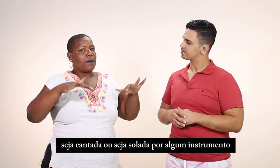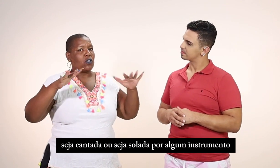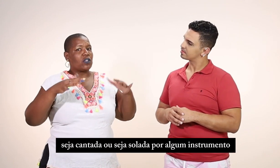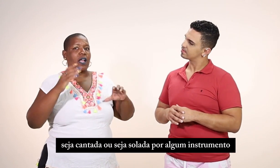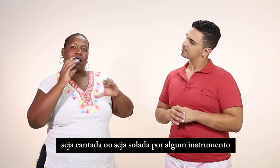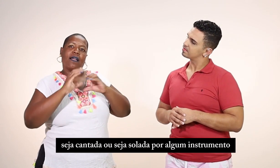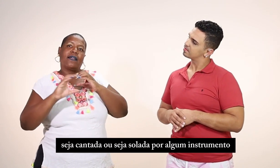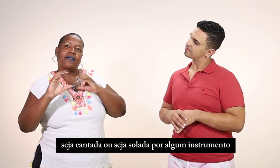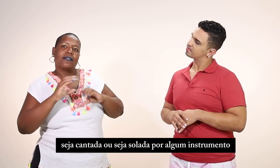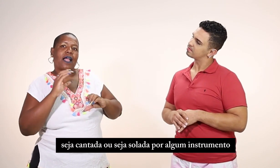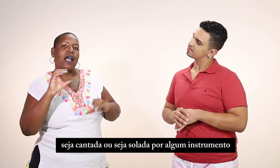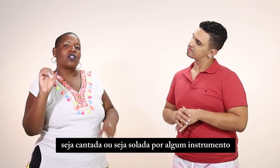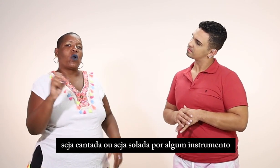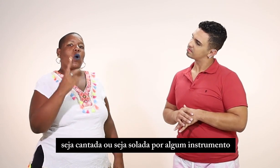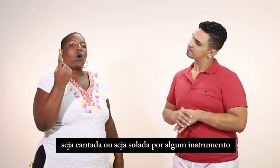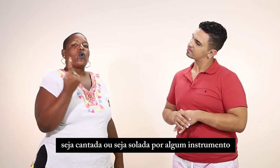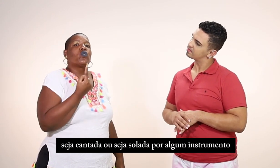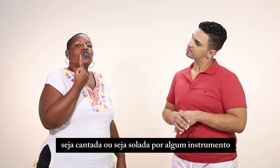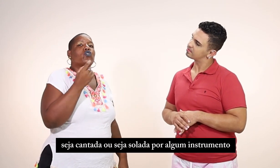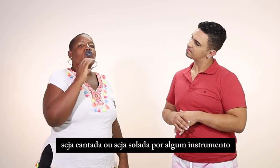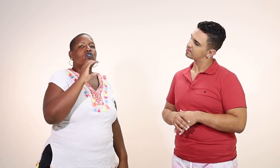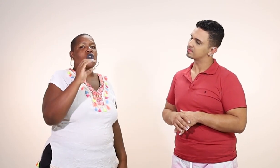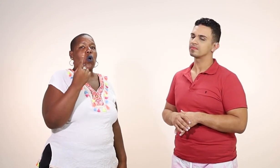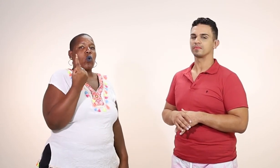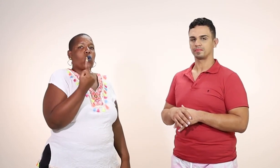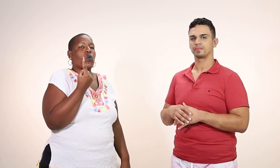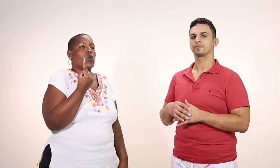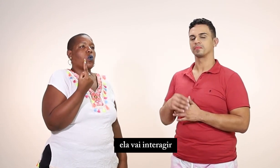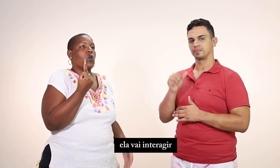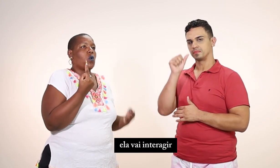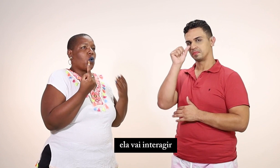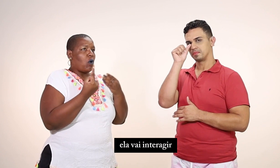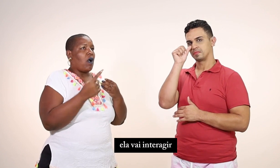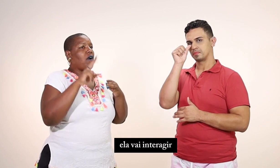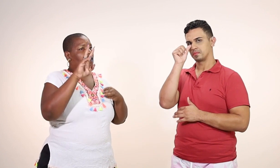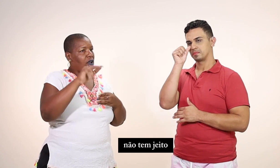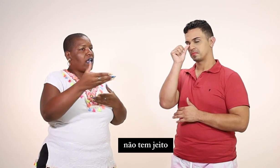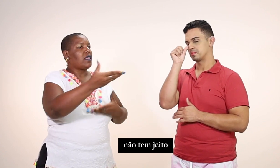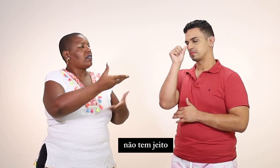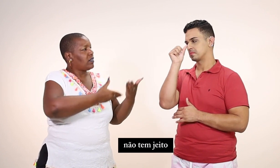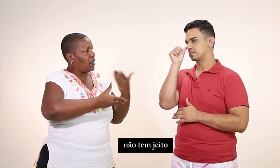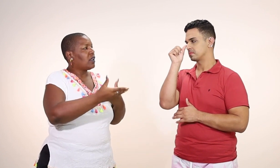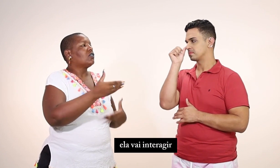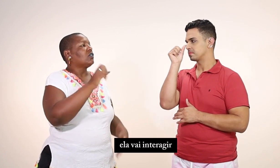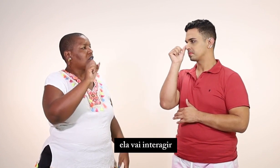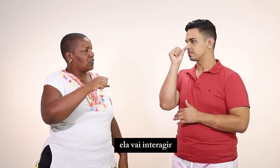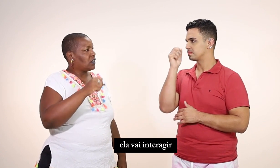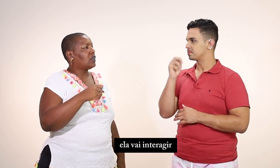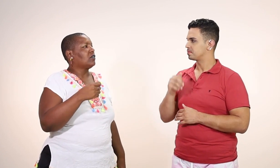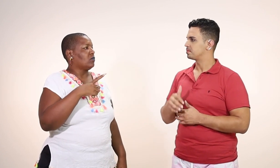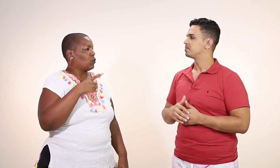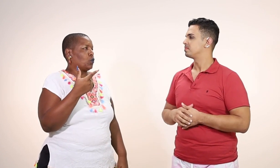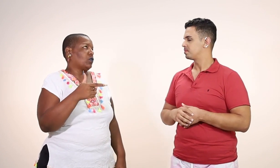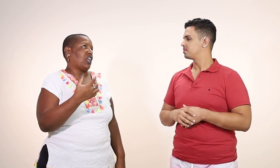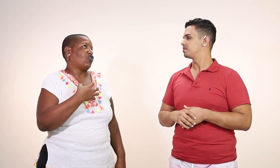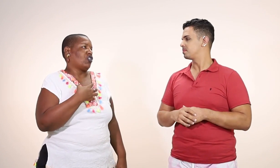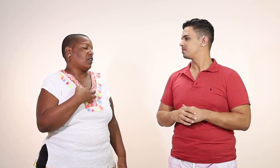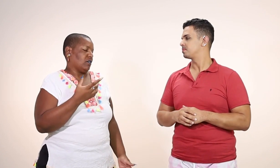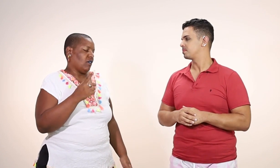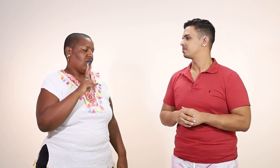ou seja solada por algum instrumento, ela vai interagir, não tem jeito, ela vai interagir.